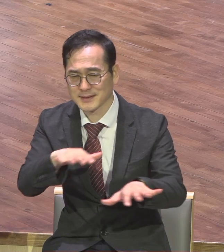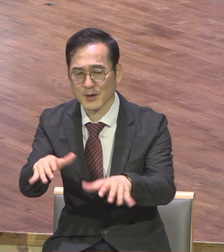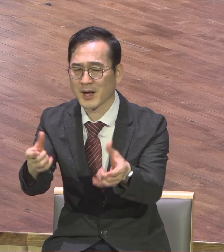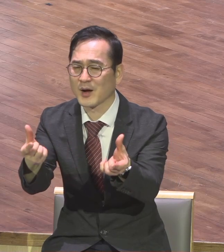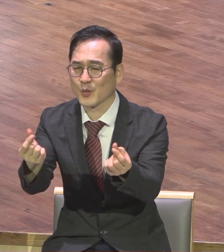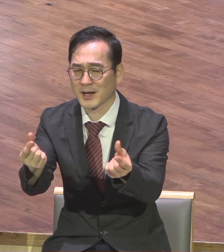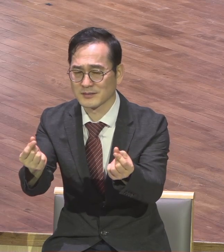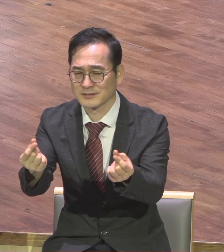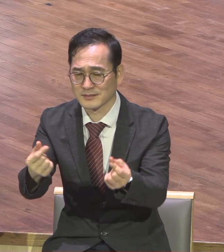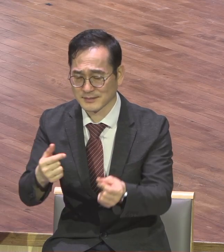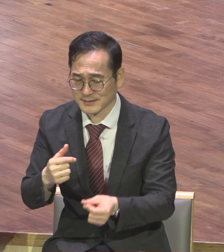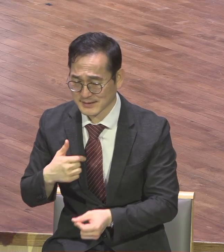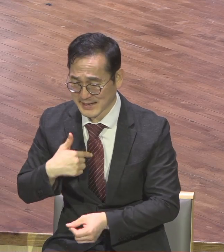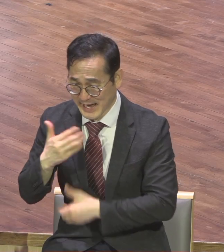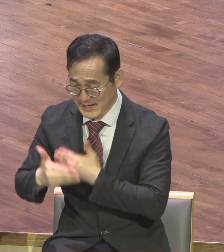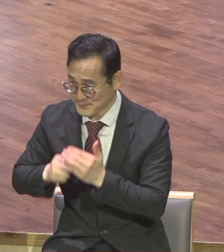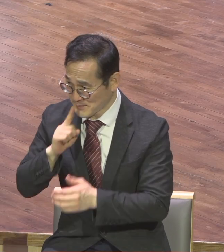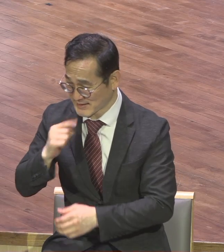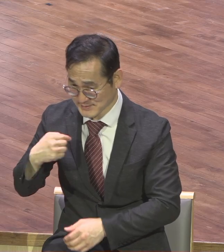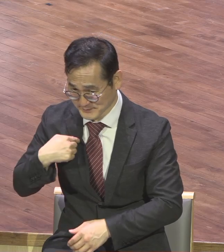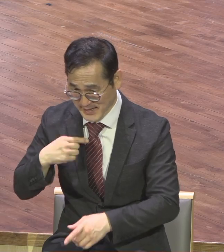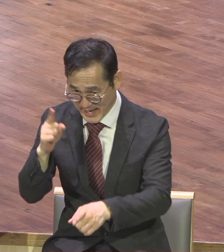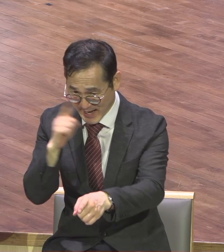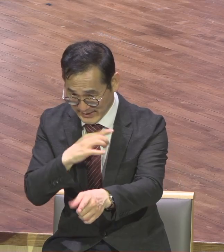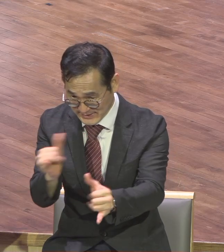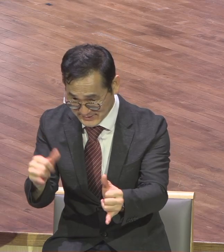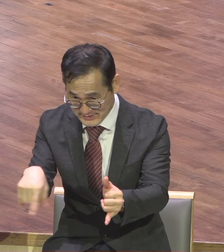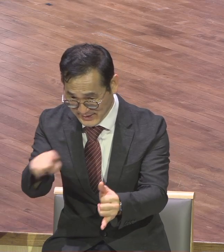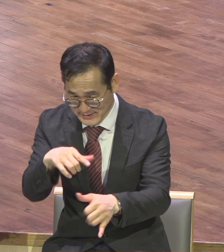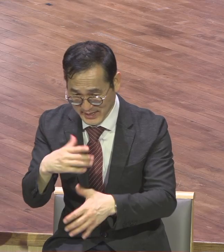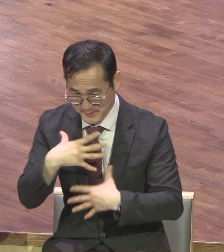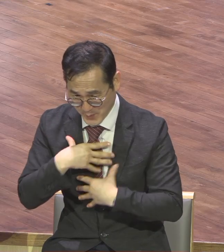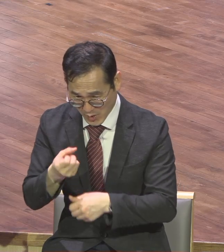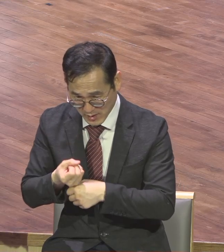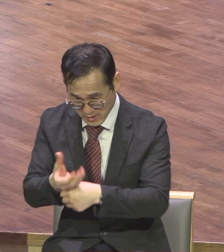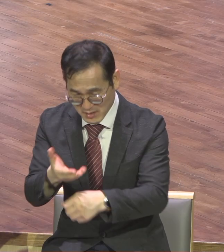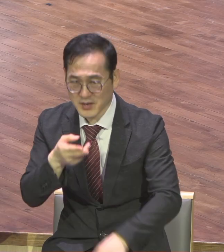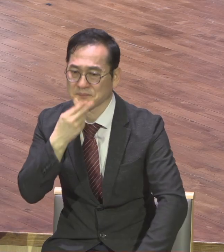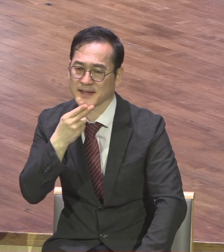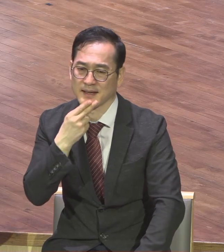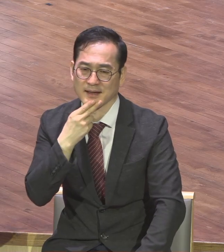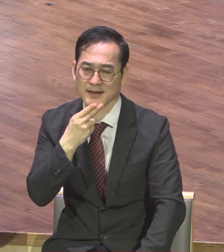하나님의 말씀에 악인에게는 평강이 없다 하셨느니라.